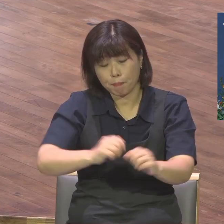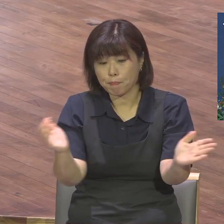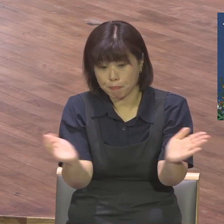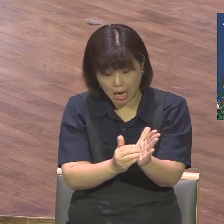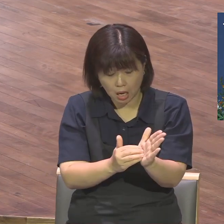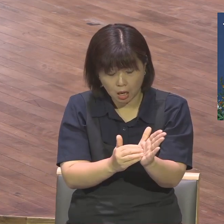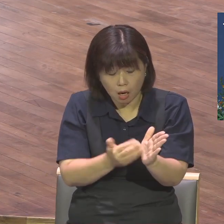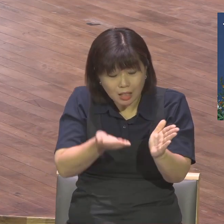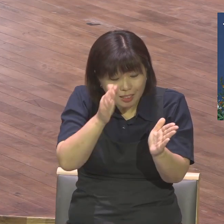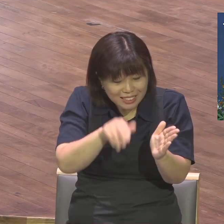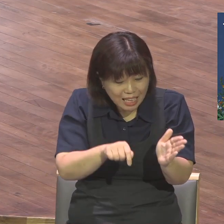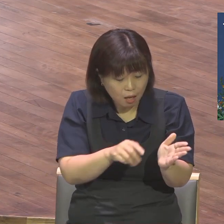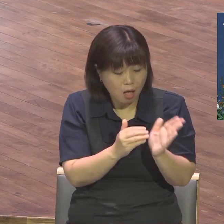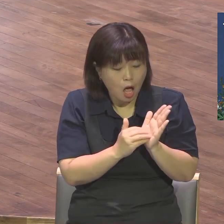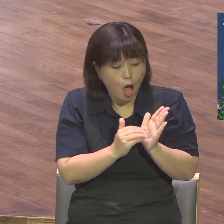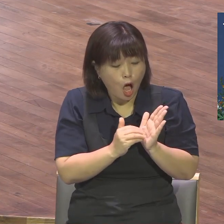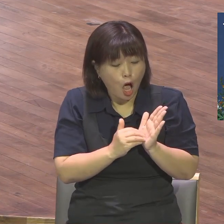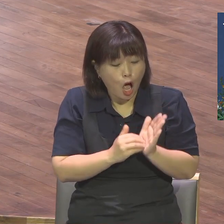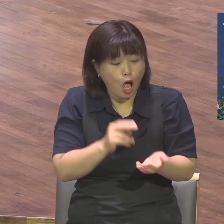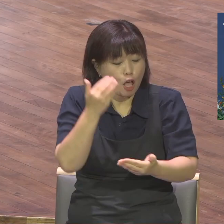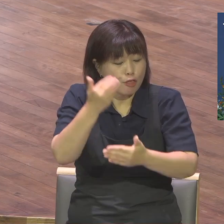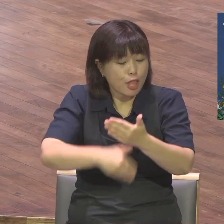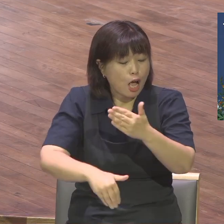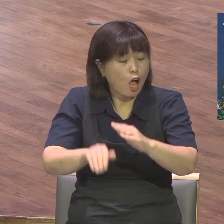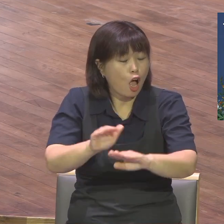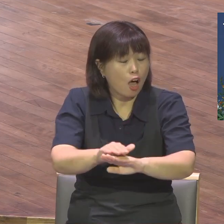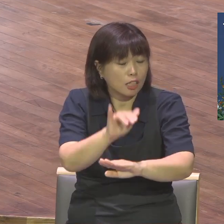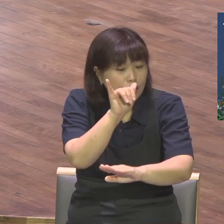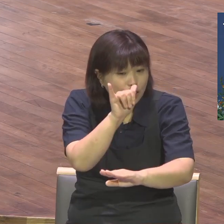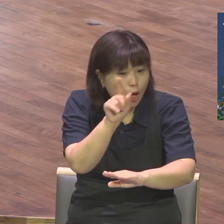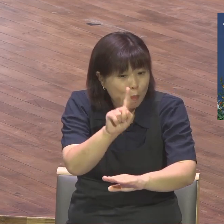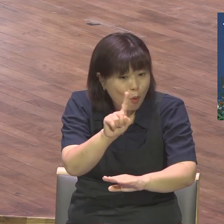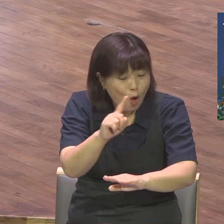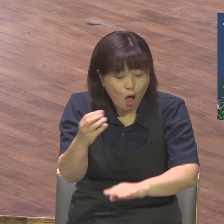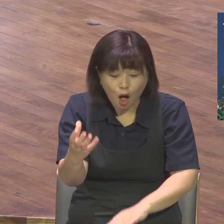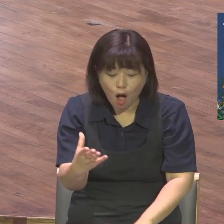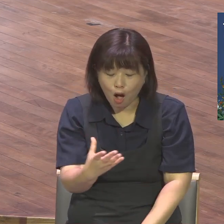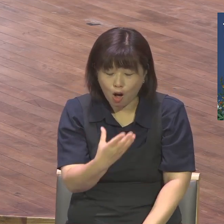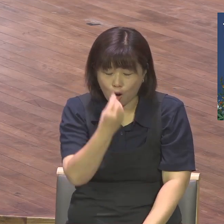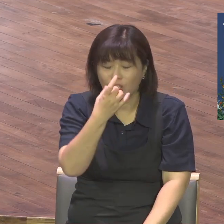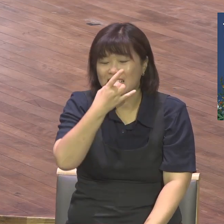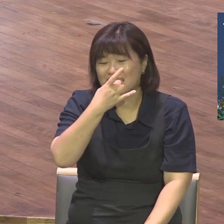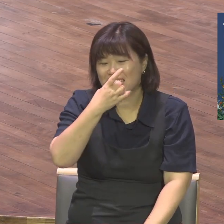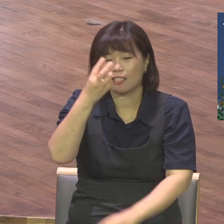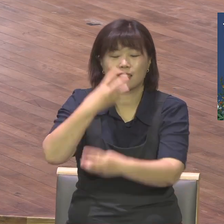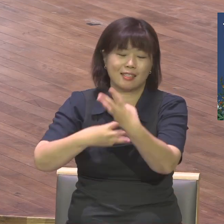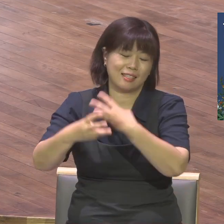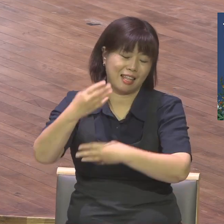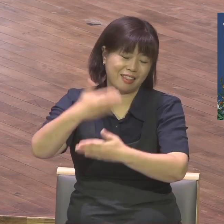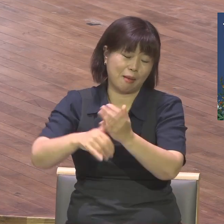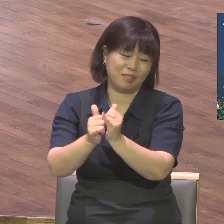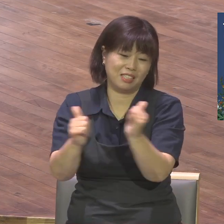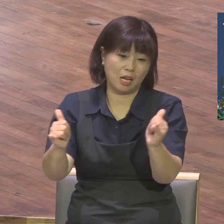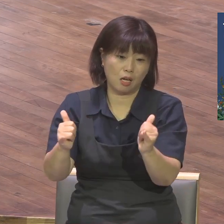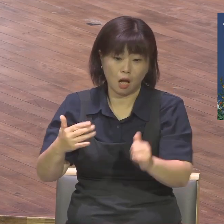소망이 있습니다. 마치 예수님께서 뭐요 십자상에서 모든 고난을 다 당하시고 처절한 고난